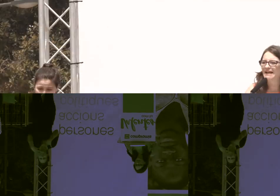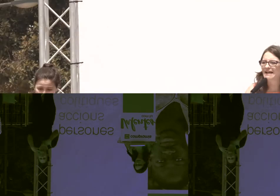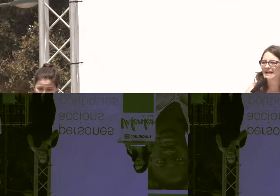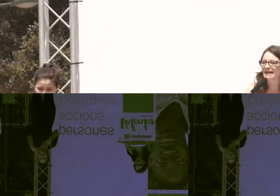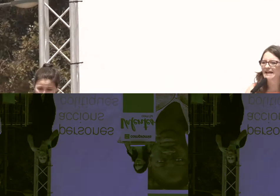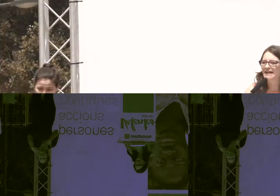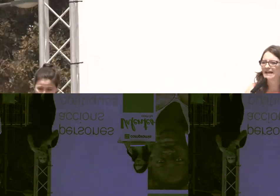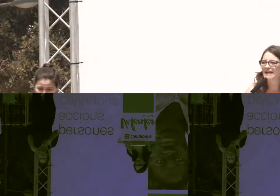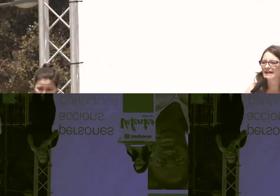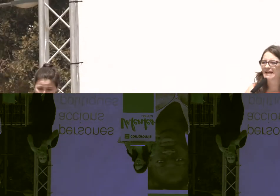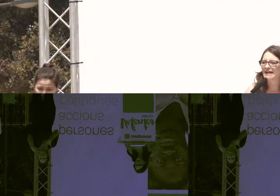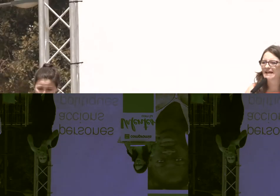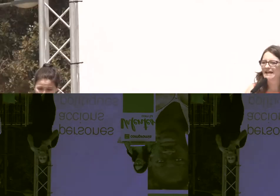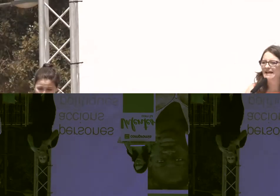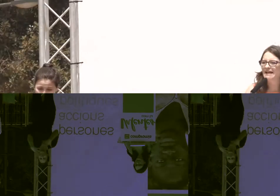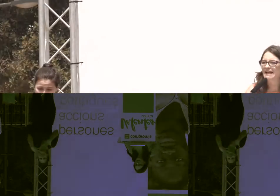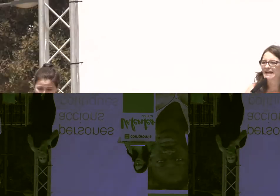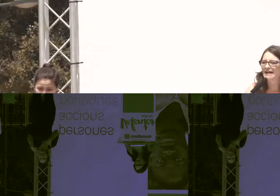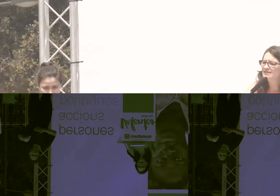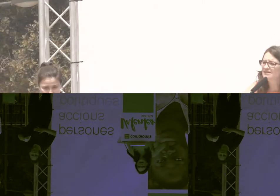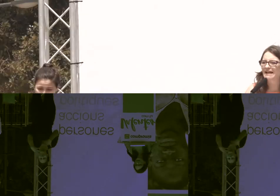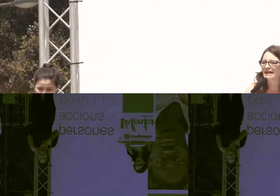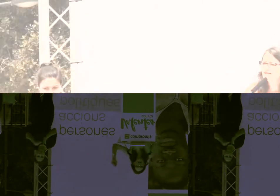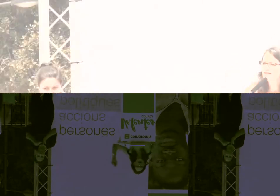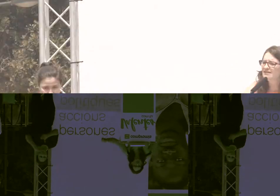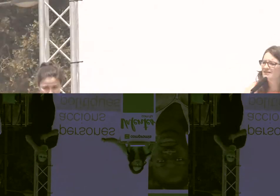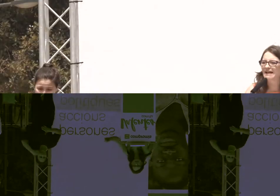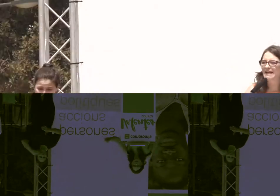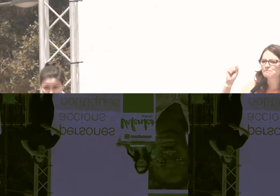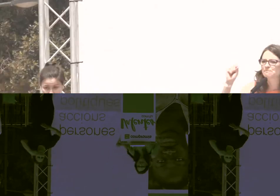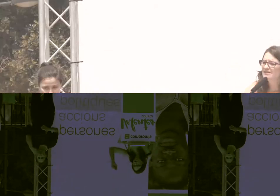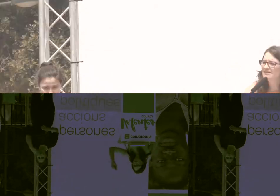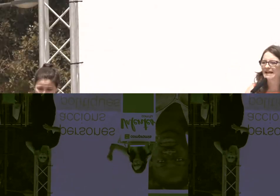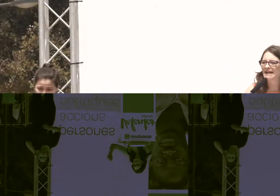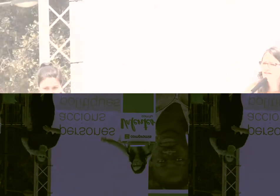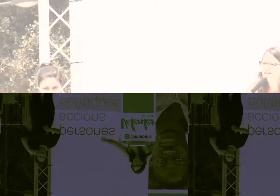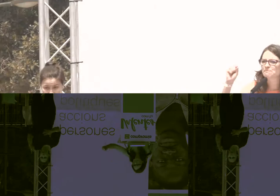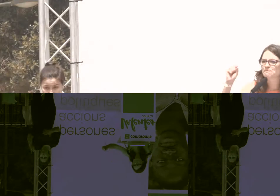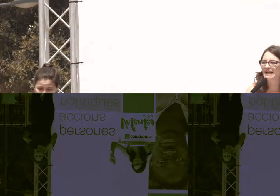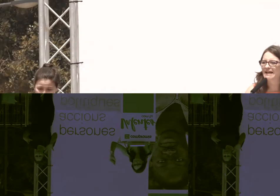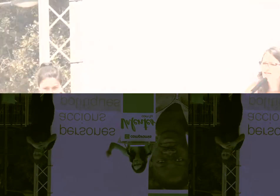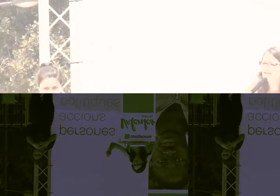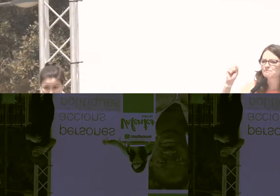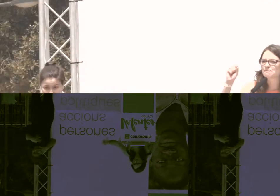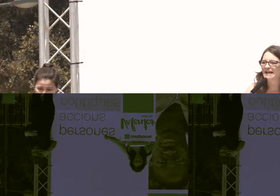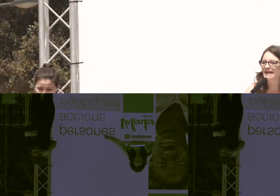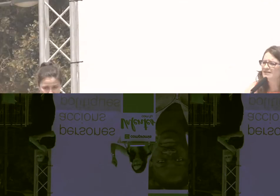25.000 persones dintre del sistema i quan acabi 2018 no tindrem llista d'espera a este